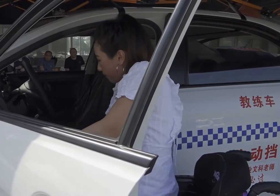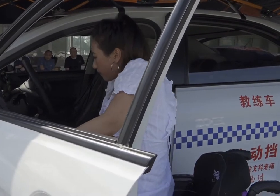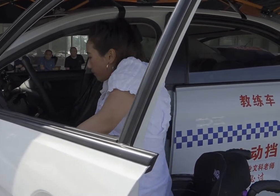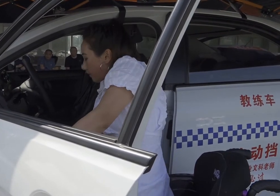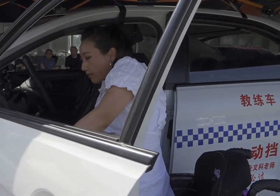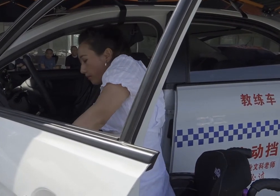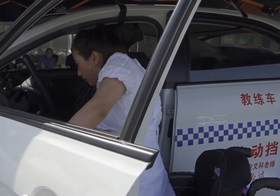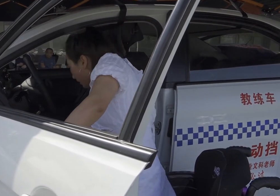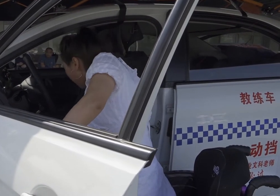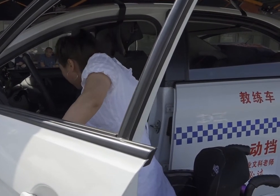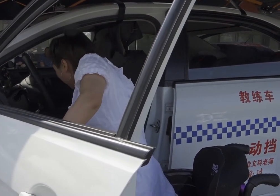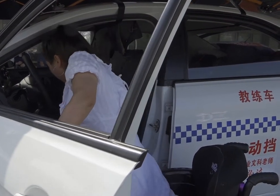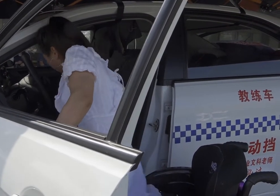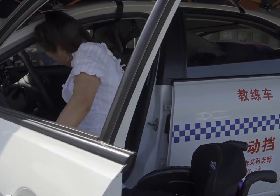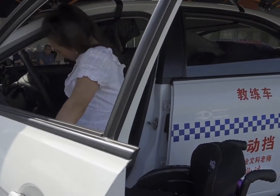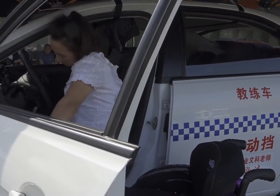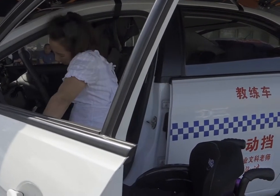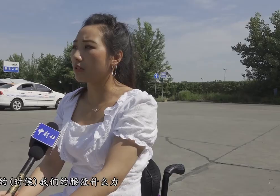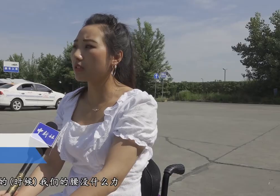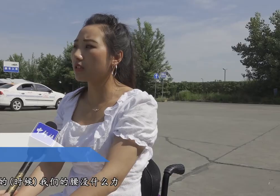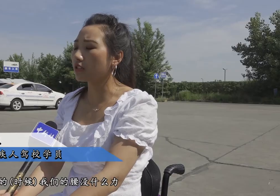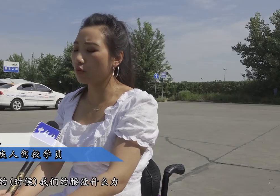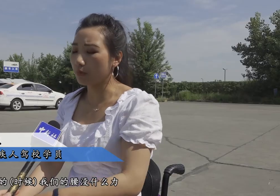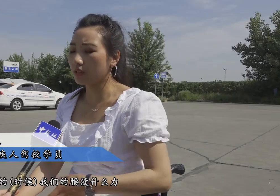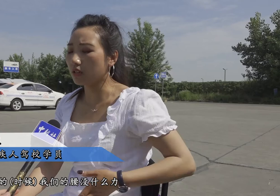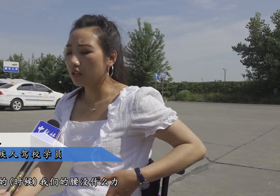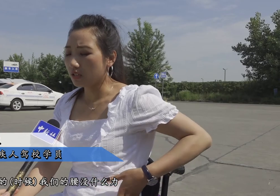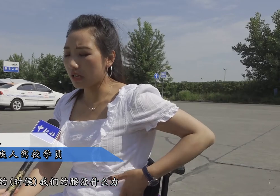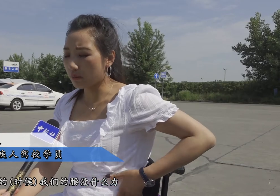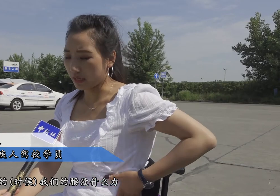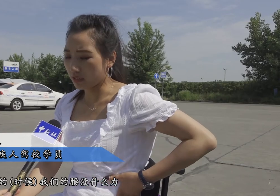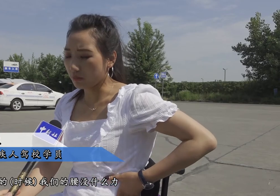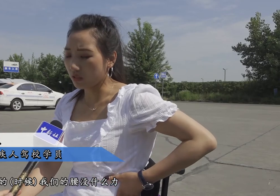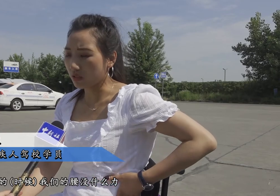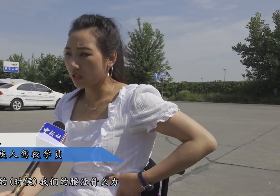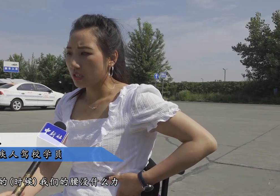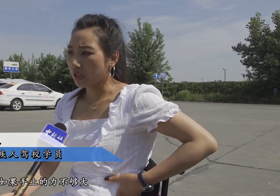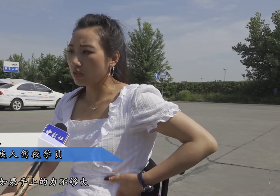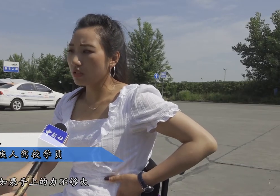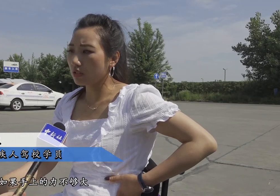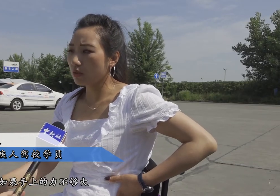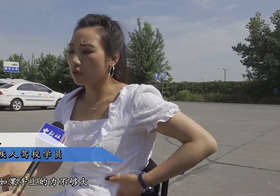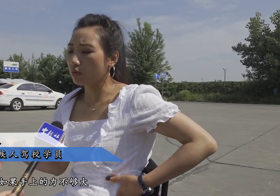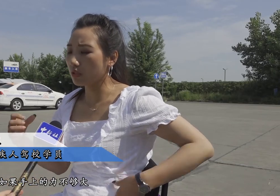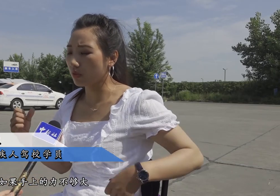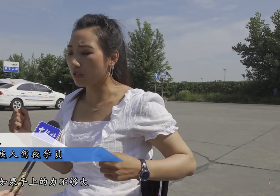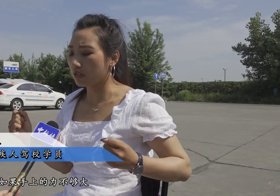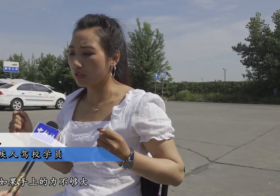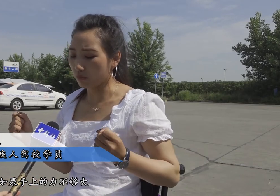一步就是要学会上车。 因为上车我们的腰没什么力，然后上车的话，如果手上的力不够